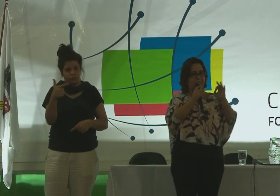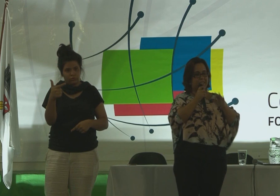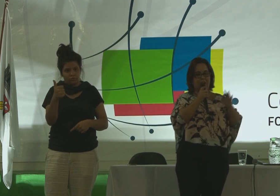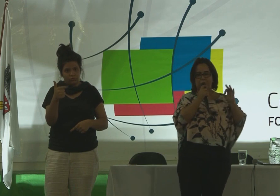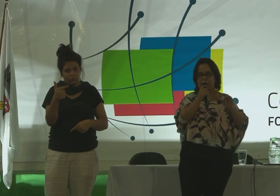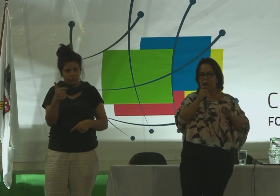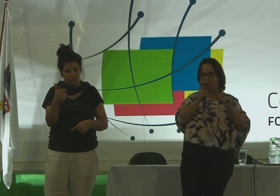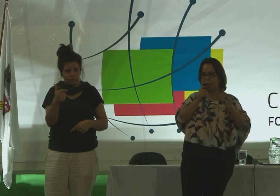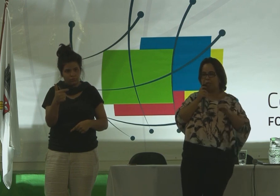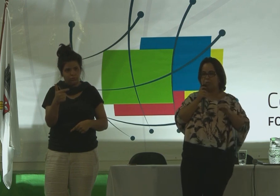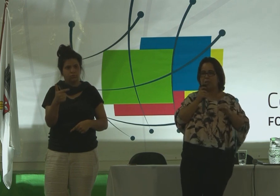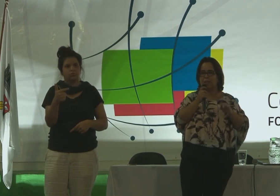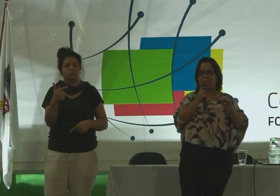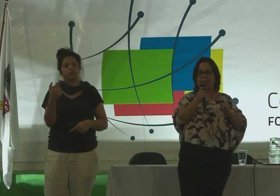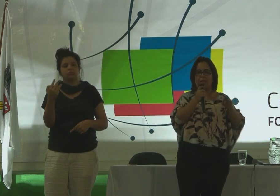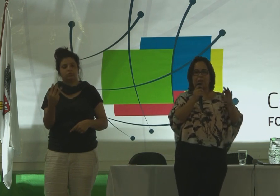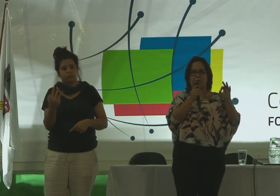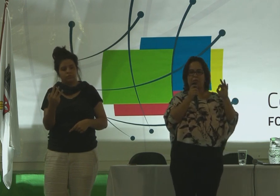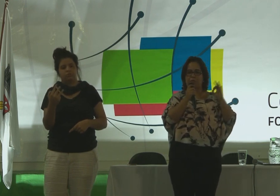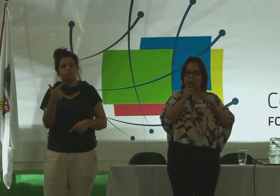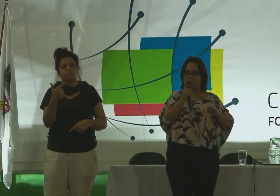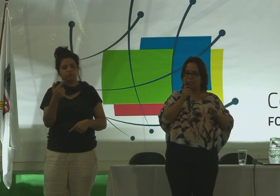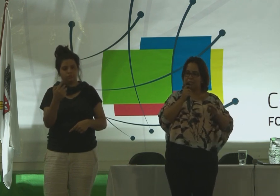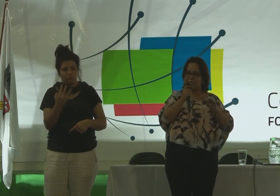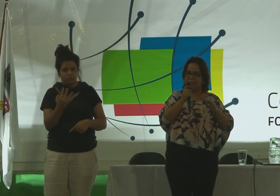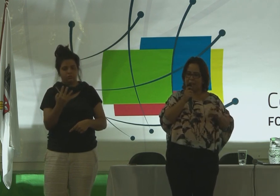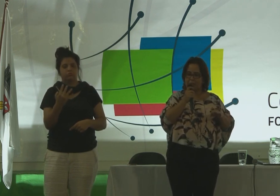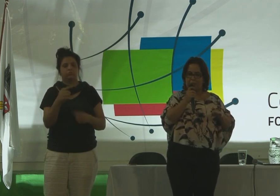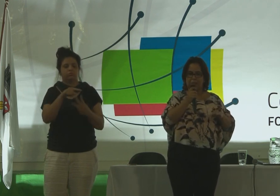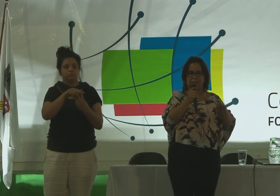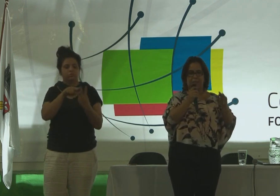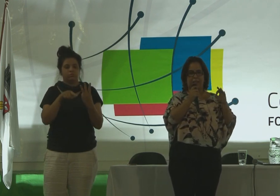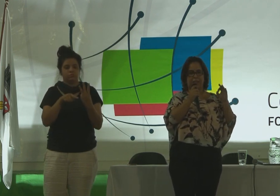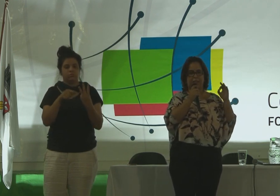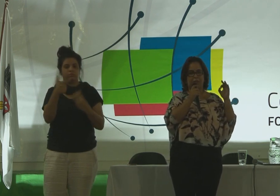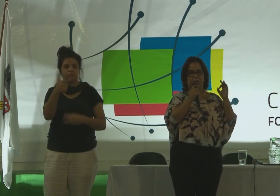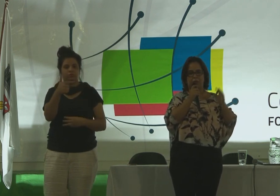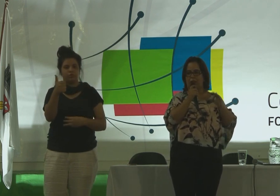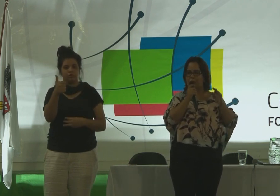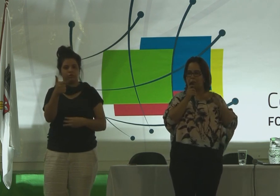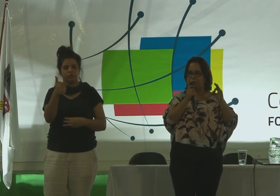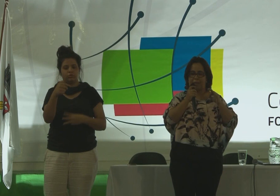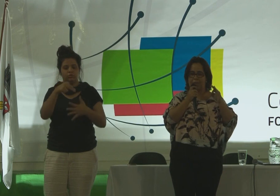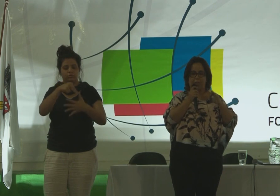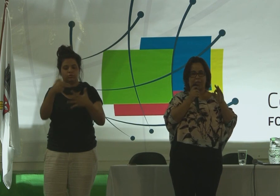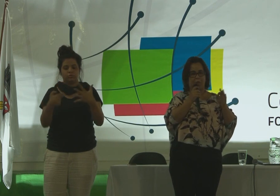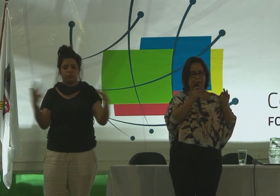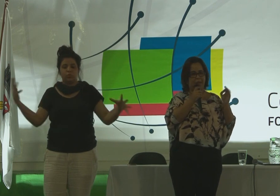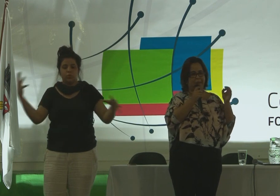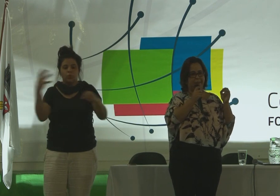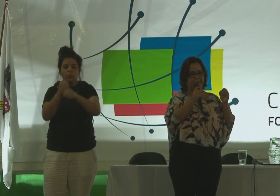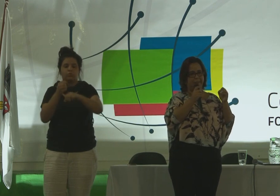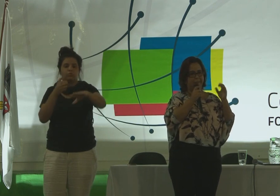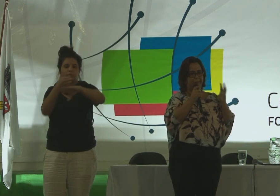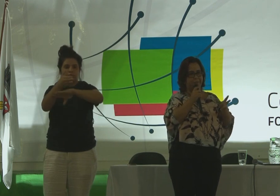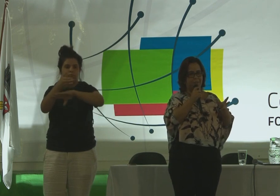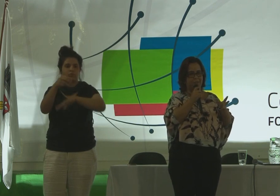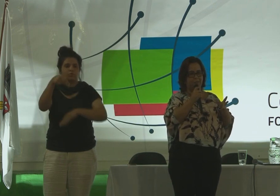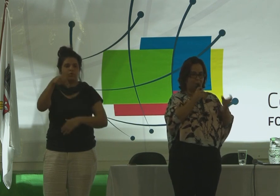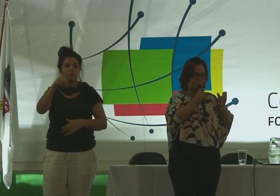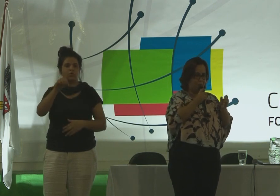24, estarmos reunidos, né, os 22 NAPMs no campo, no Hotel Praia,